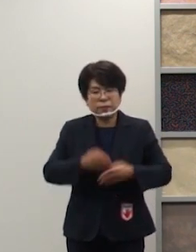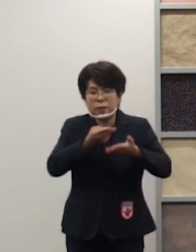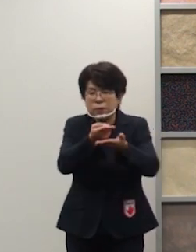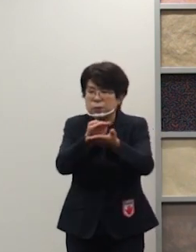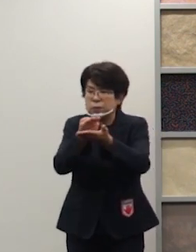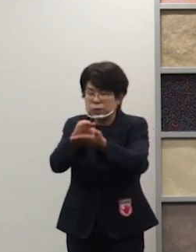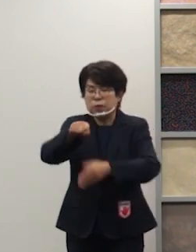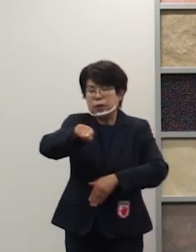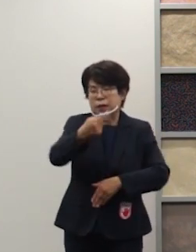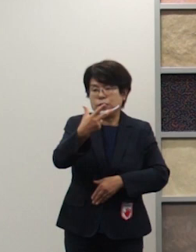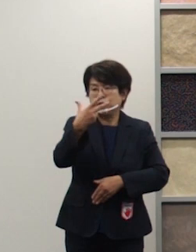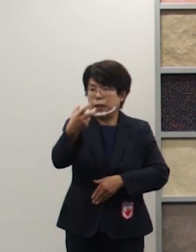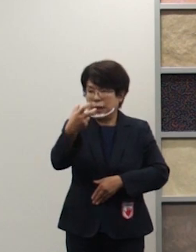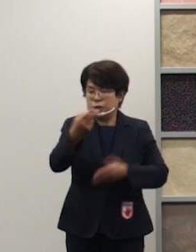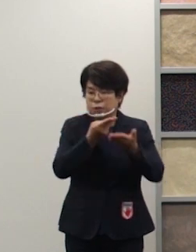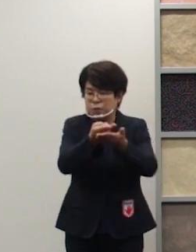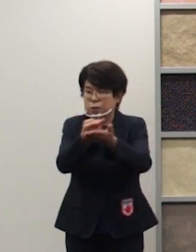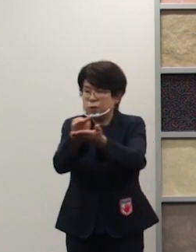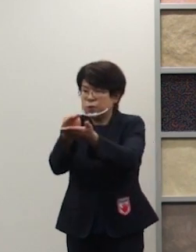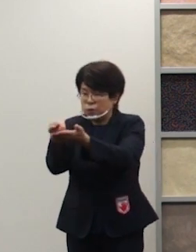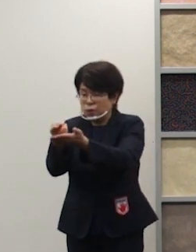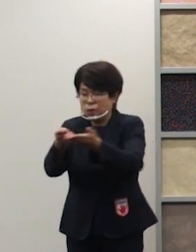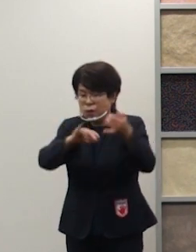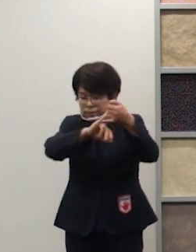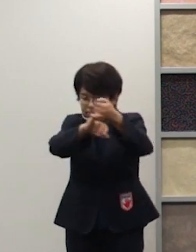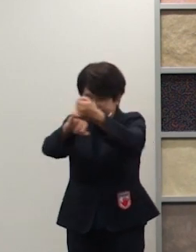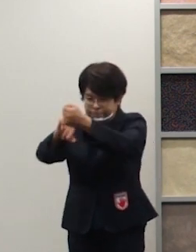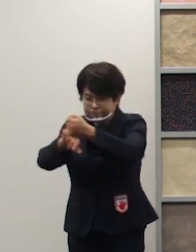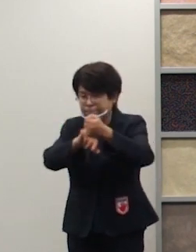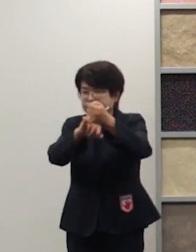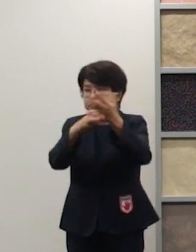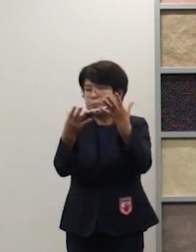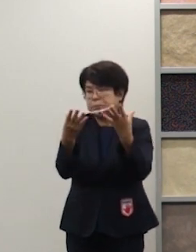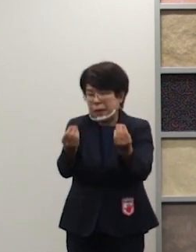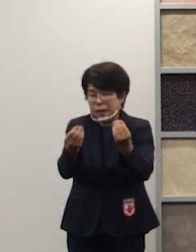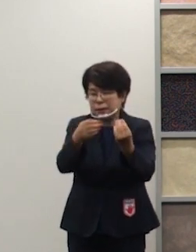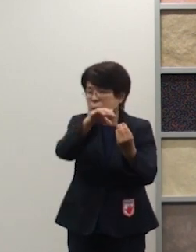170床です、170床お約束していただいているところはですね、